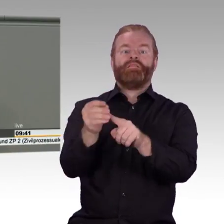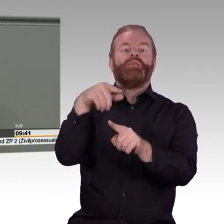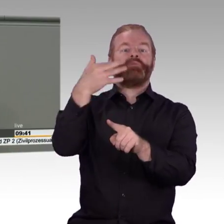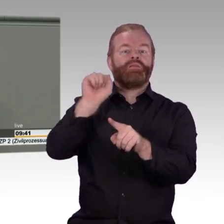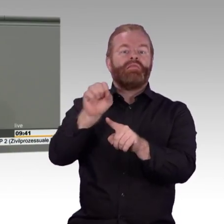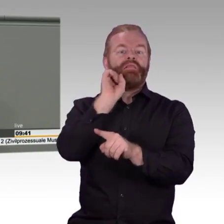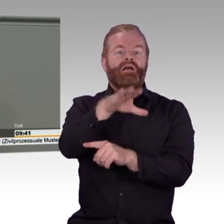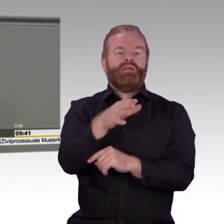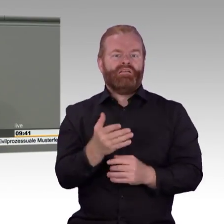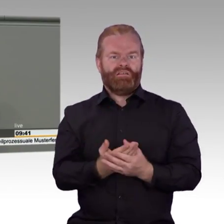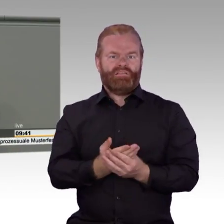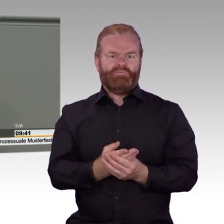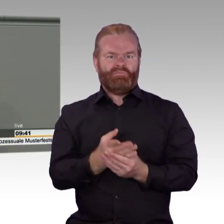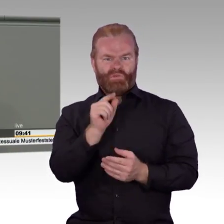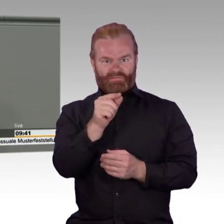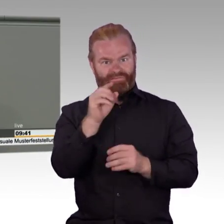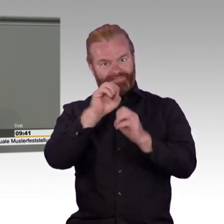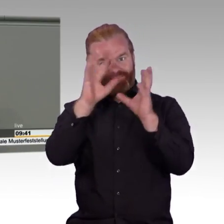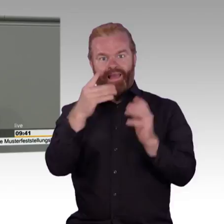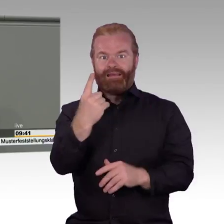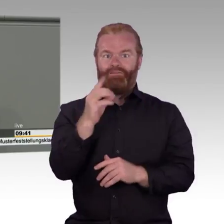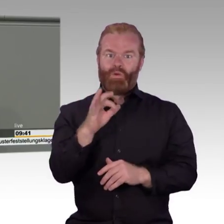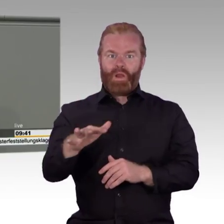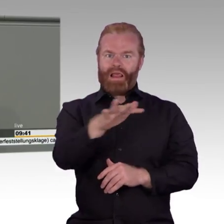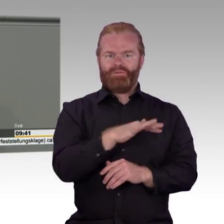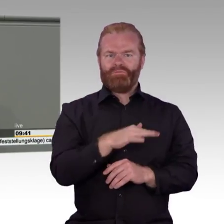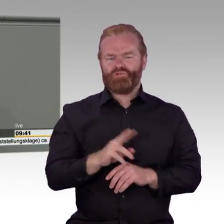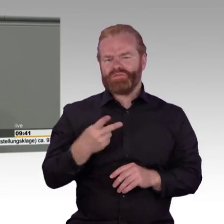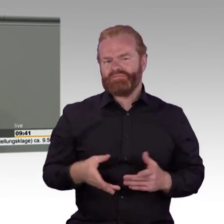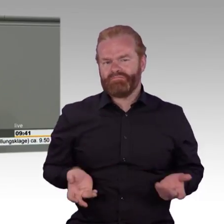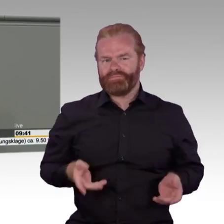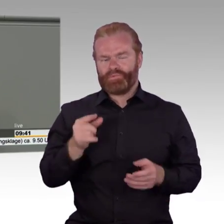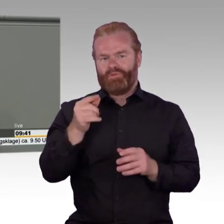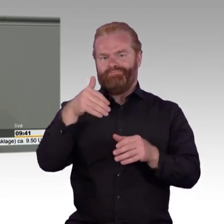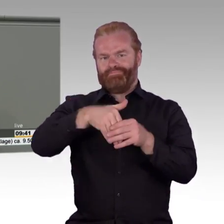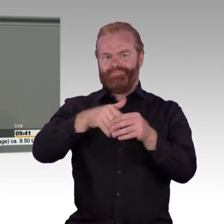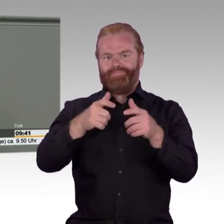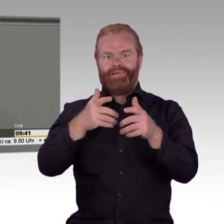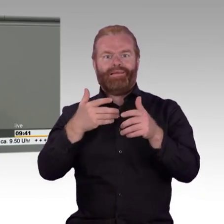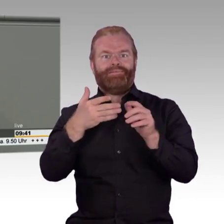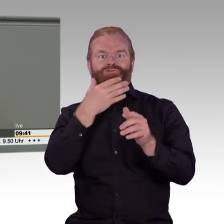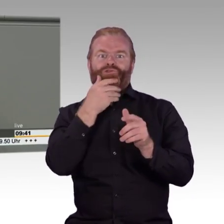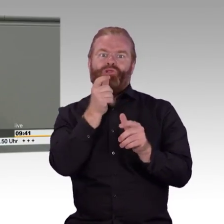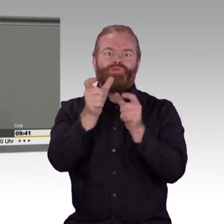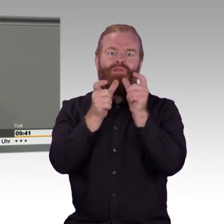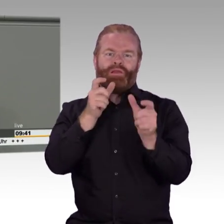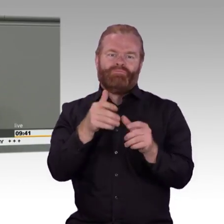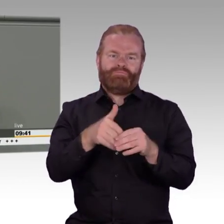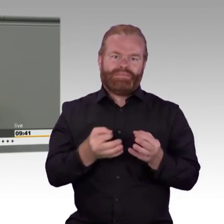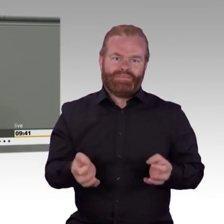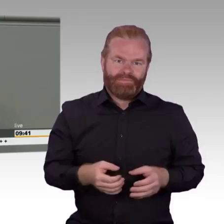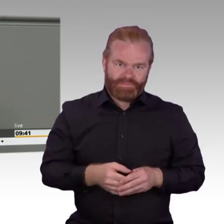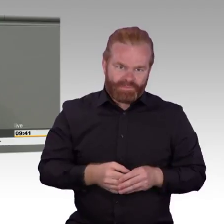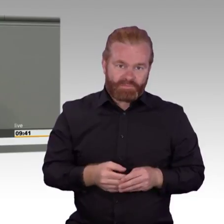Ich frage mich aber, wie viele EU-Verbänden Sie noch im europäischen Binnenmarkt dann entsprechend Geld überweisen wollen. Das Ding stimmt hinten und vorne